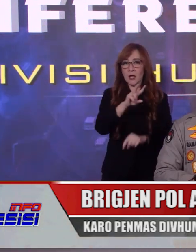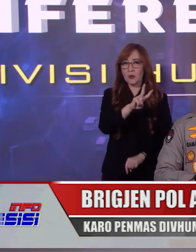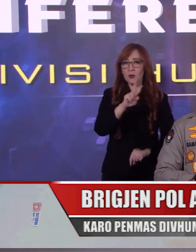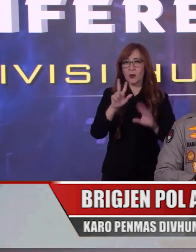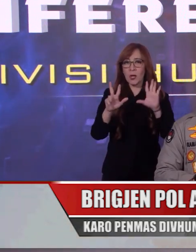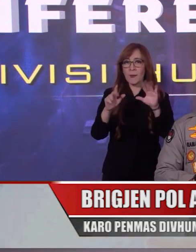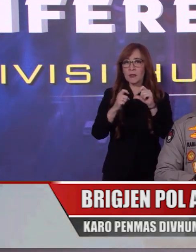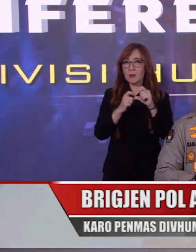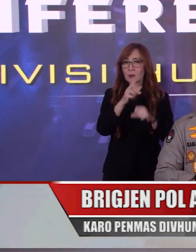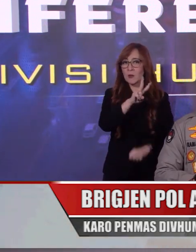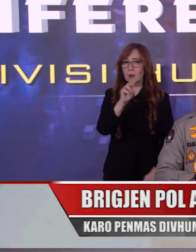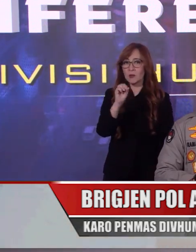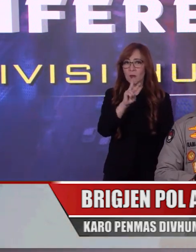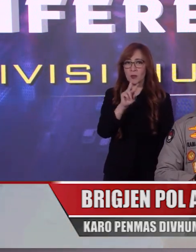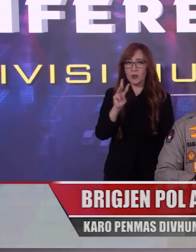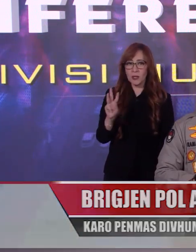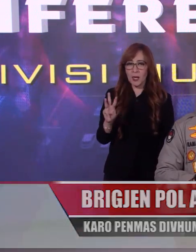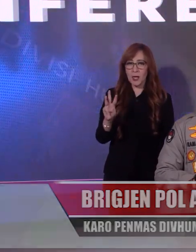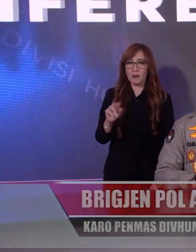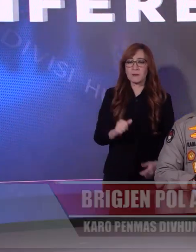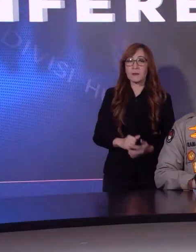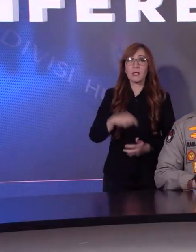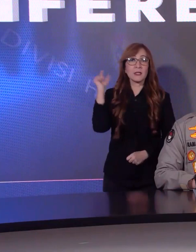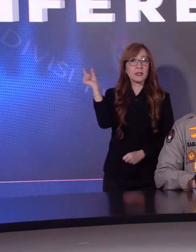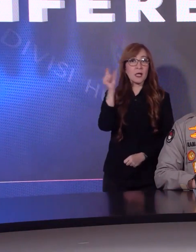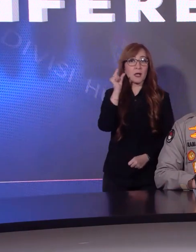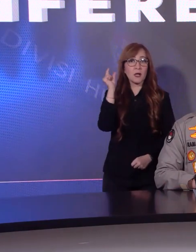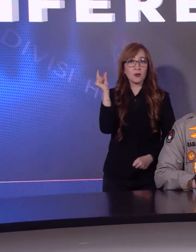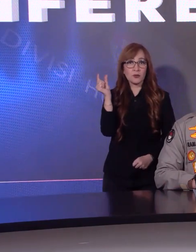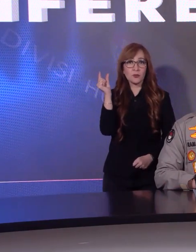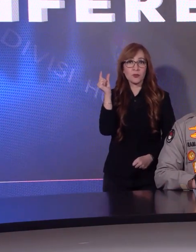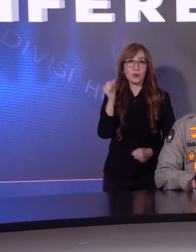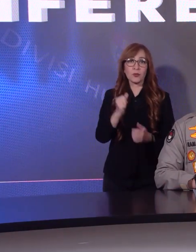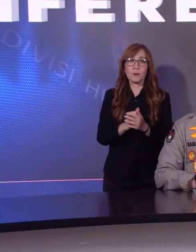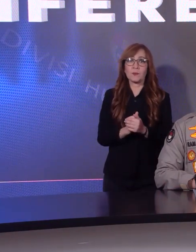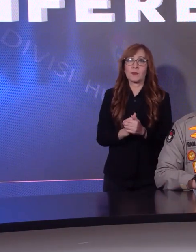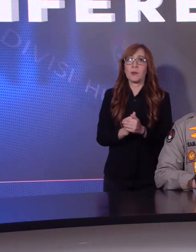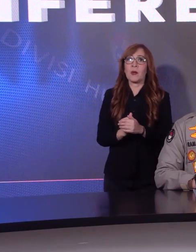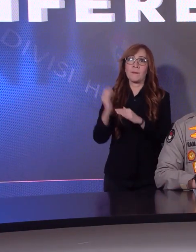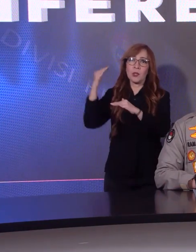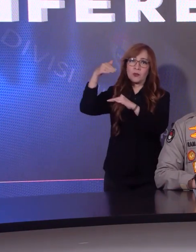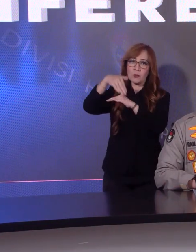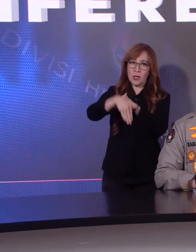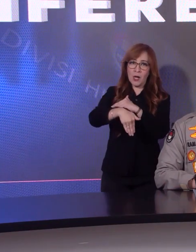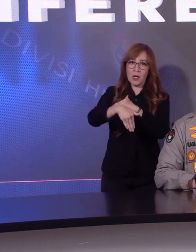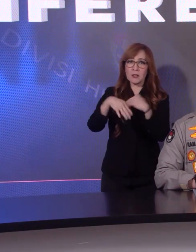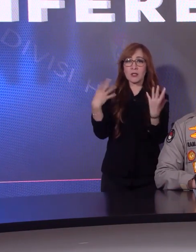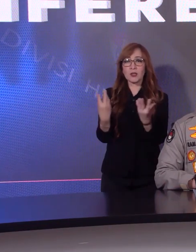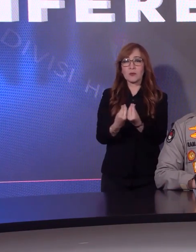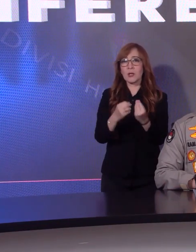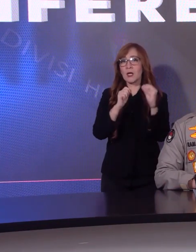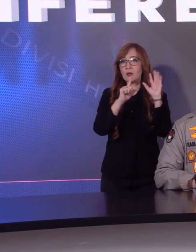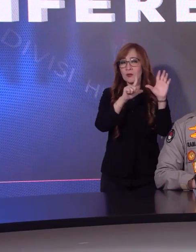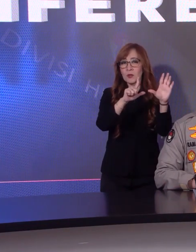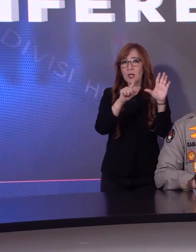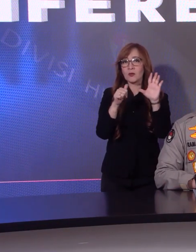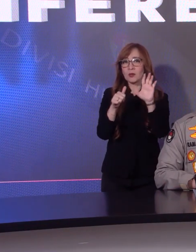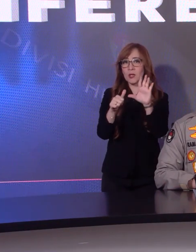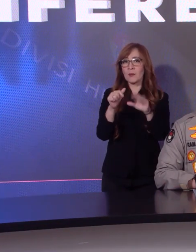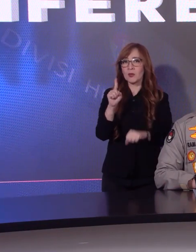September 2023 secara umum tren gangguan kamtimas mengalami penurunan sebanyak